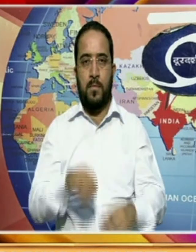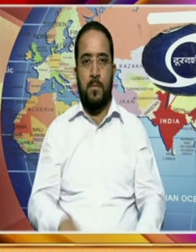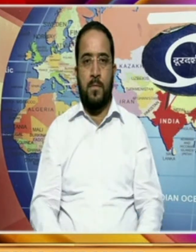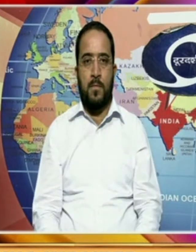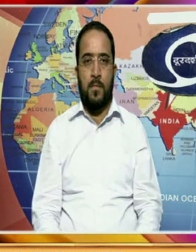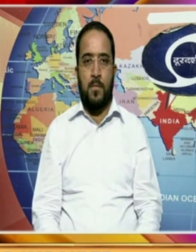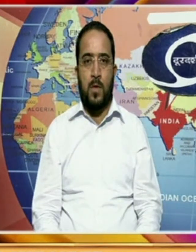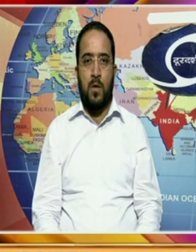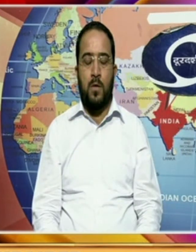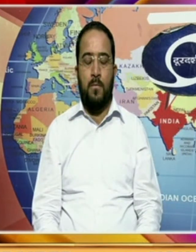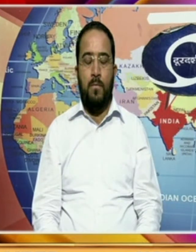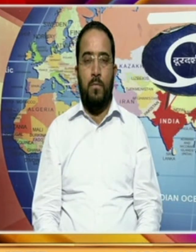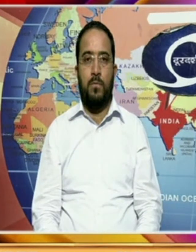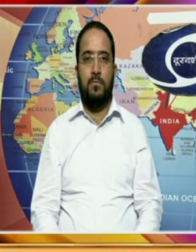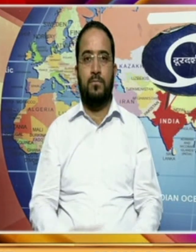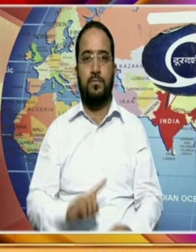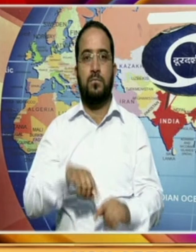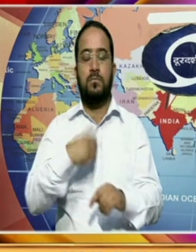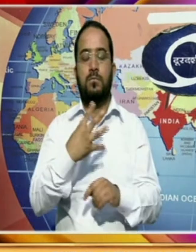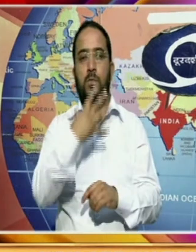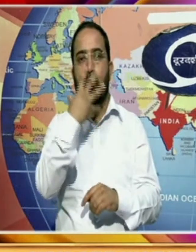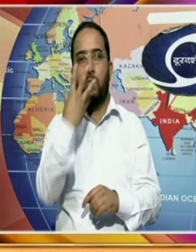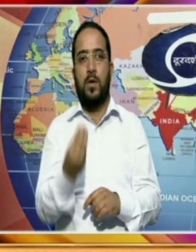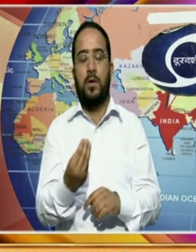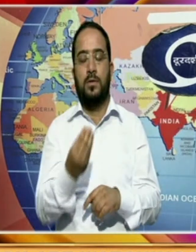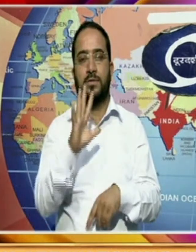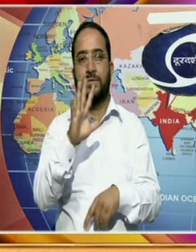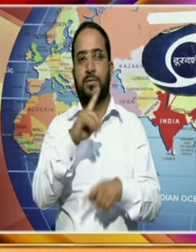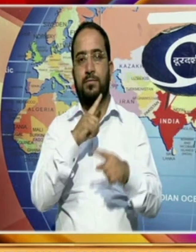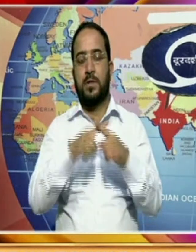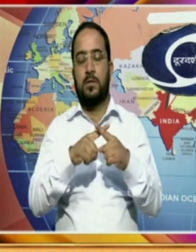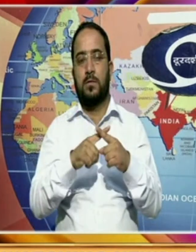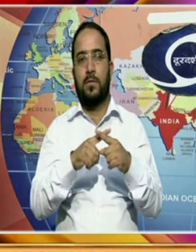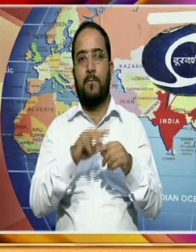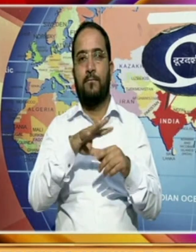और ये बुध के रोज शाम 5:30 बजे से